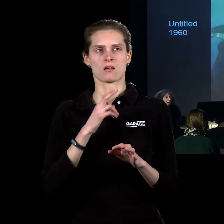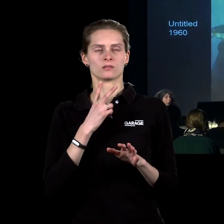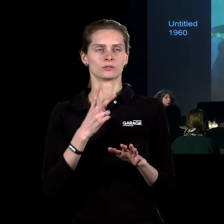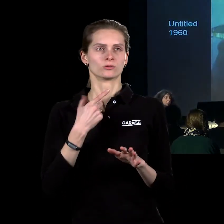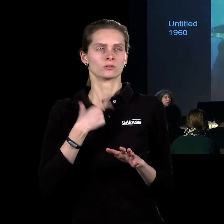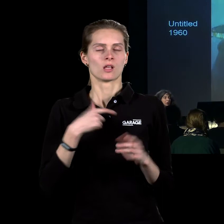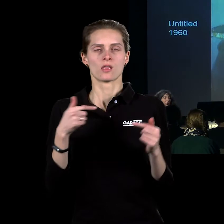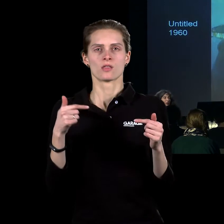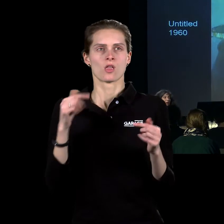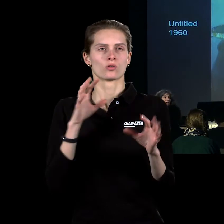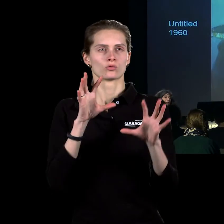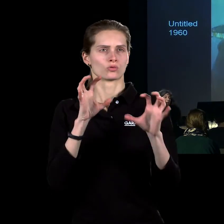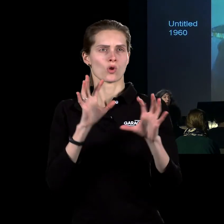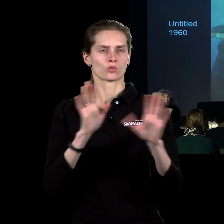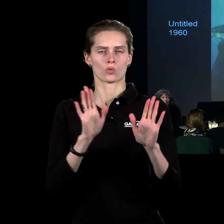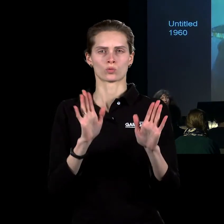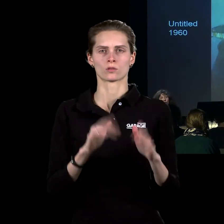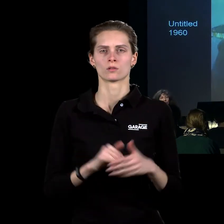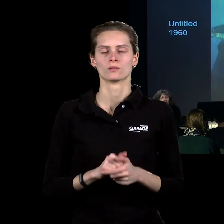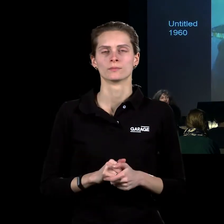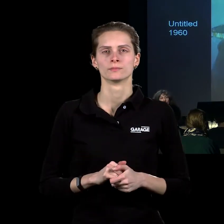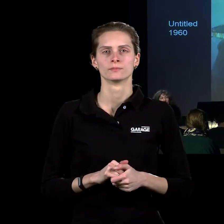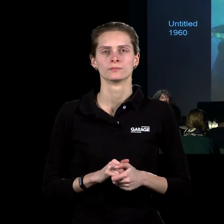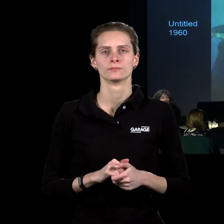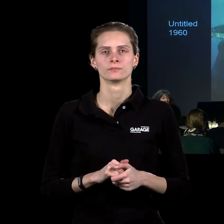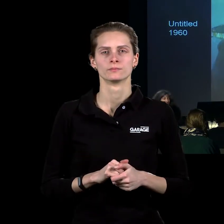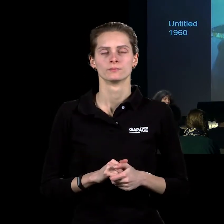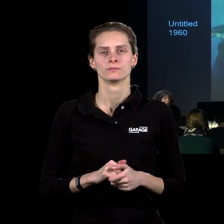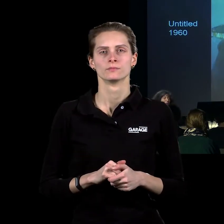работает. Потом она и с такой призрачностью,